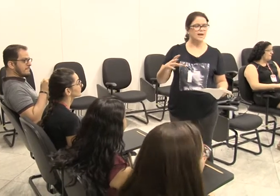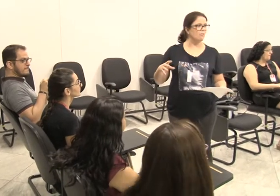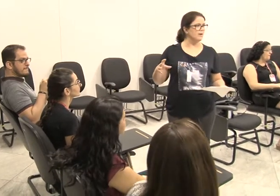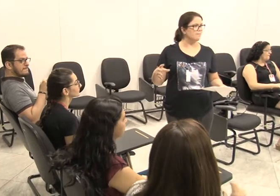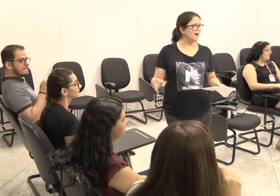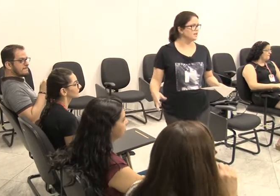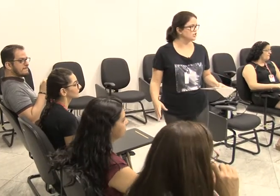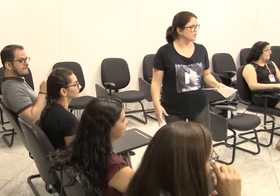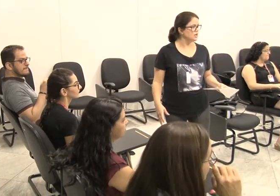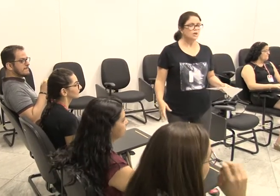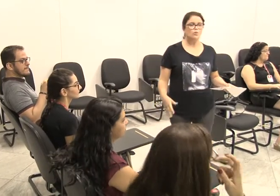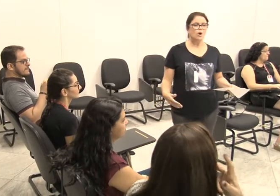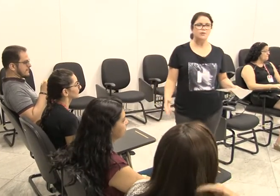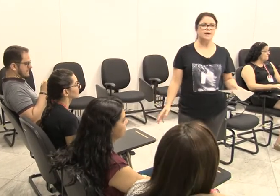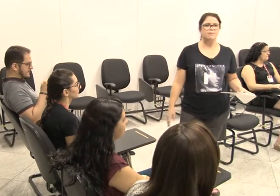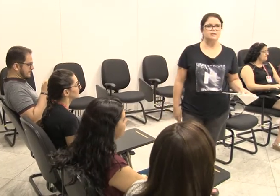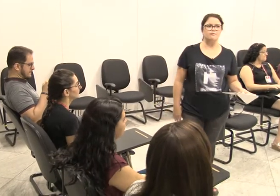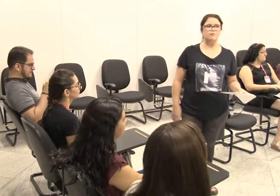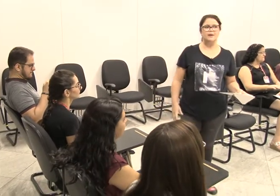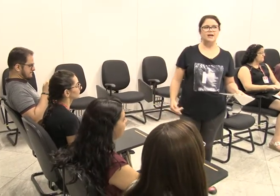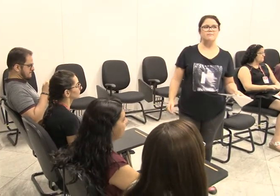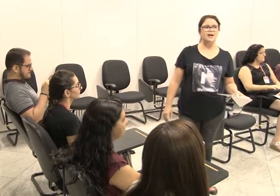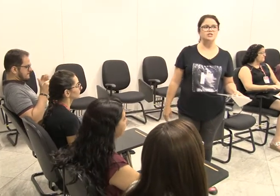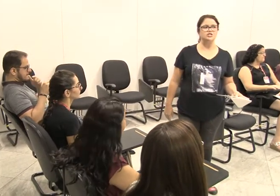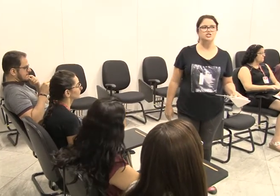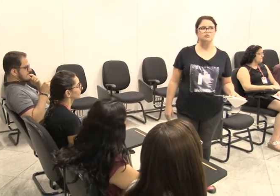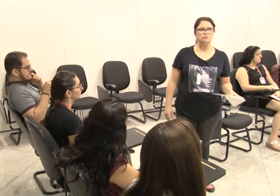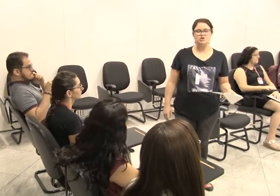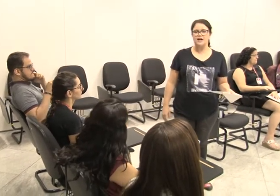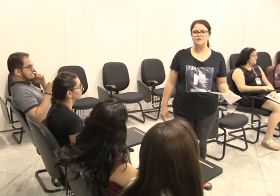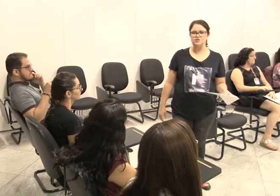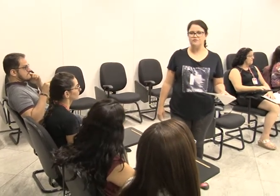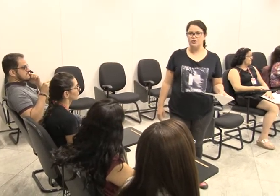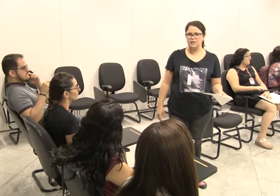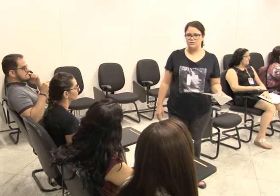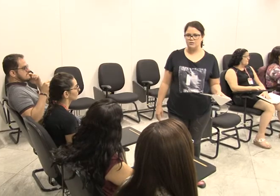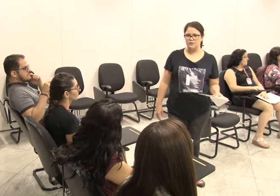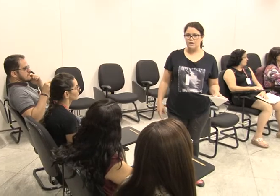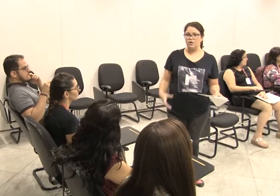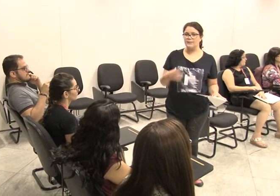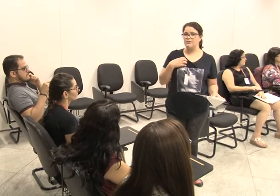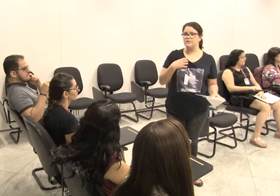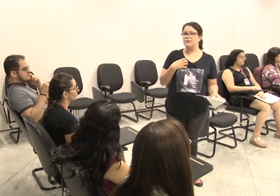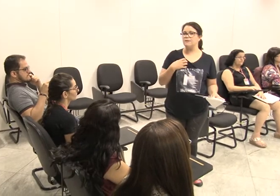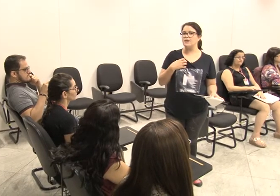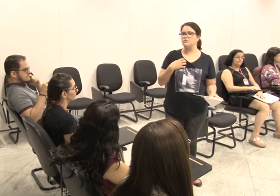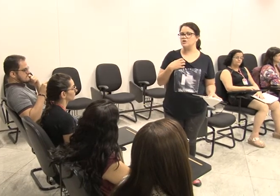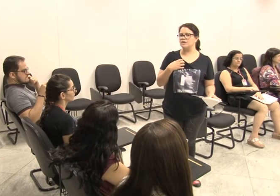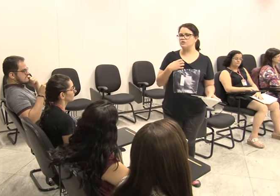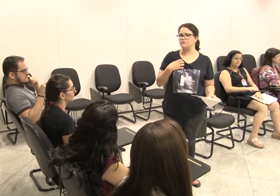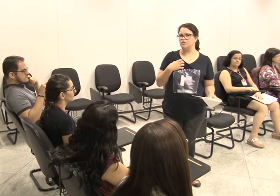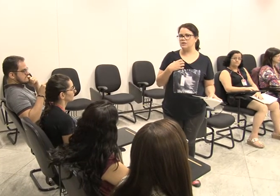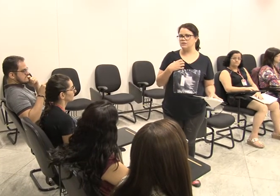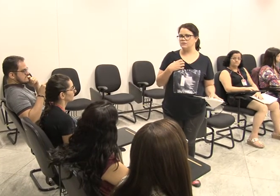uma imagem qualquer, por exemplo, vou pegar a imagem de um jogador de vôlei. Como é que eu vou saber que é um jogador de vôlei?